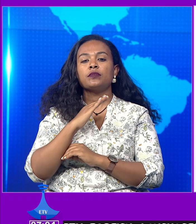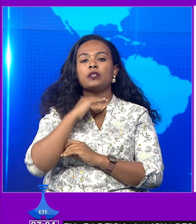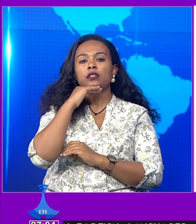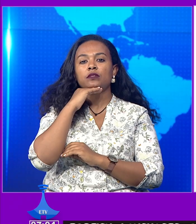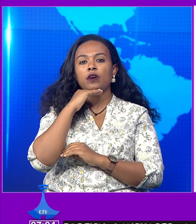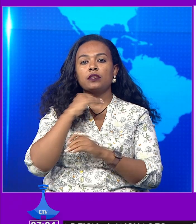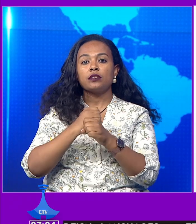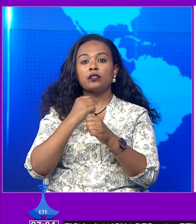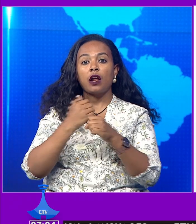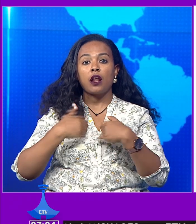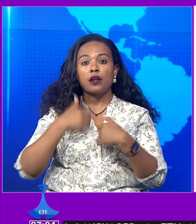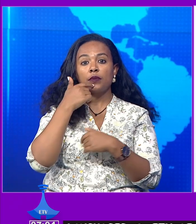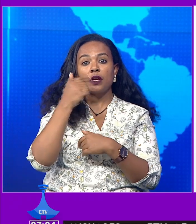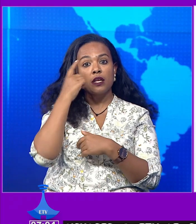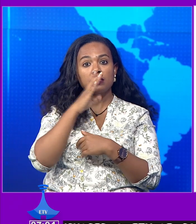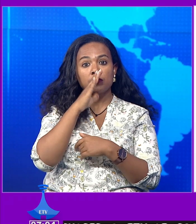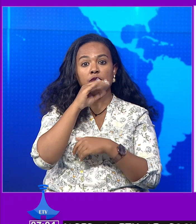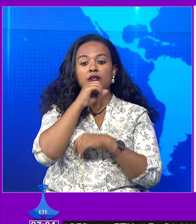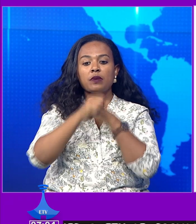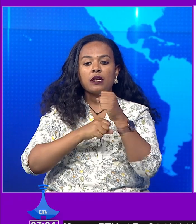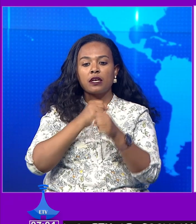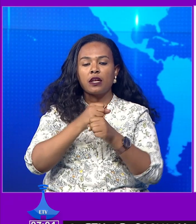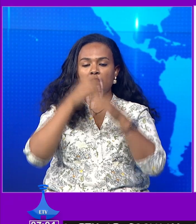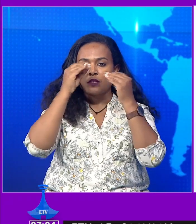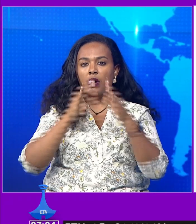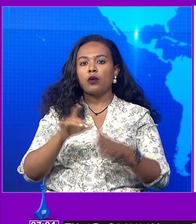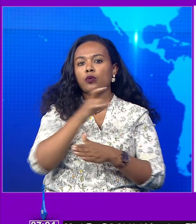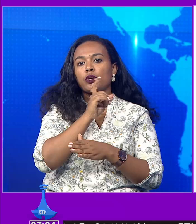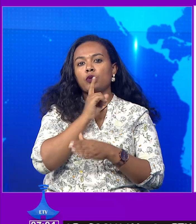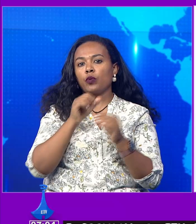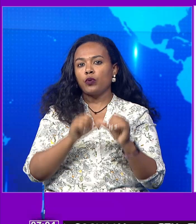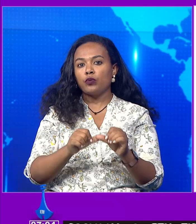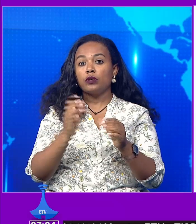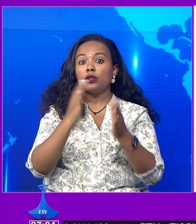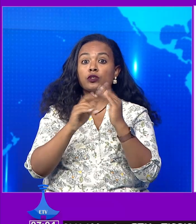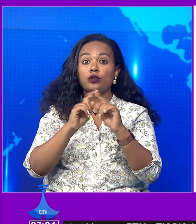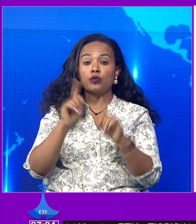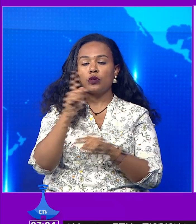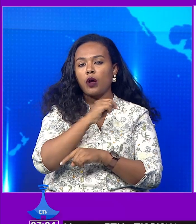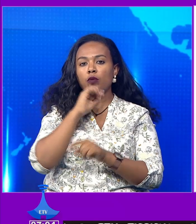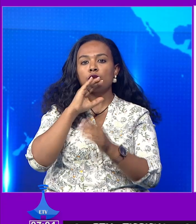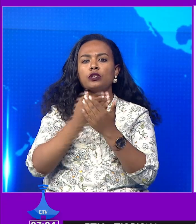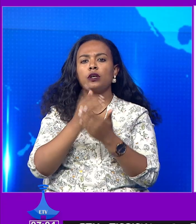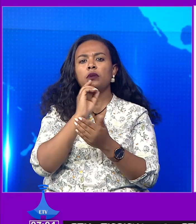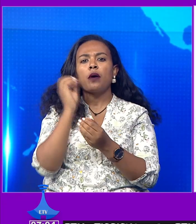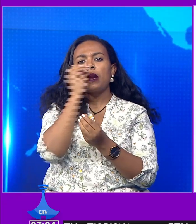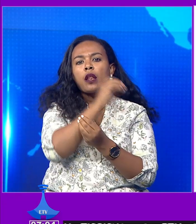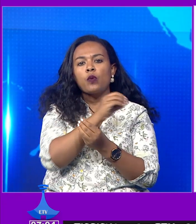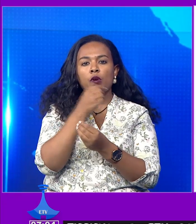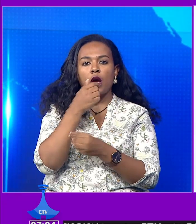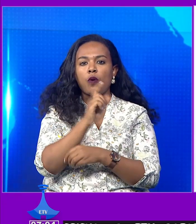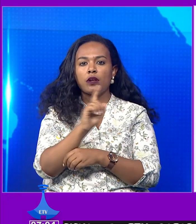ሳቲስፋክተሪ ስራ አለ ብዬ አላምንም። እድሜ ልኬን የኖርኩት አስተማሪ ሆኜ ነው። እየተቸገሩ ግን አይሆንም። ልጄን ምን አበላለሁ እያሉ እያሰቡ